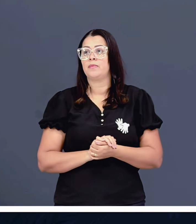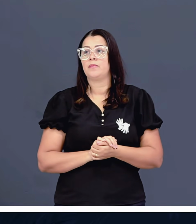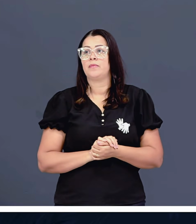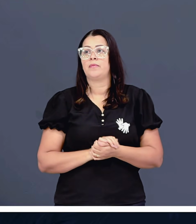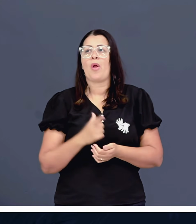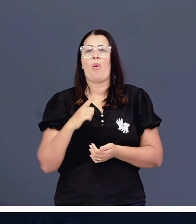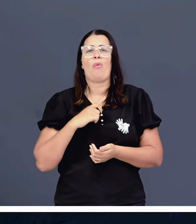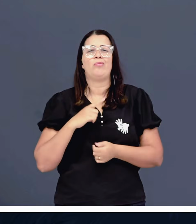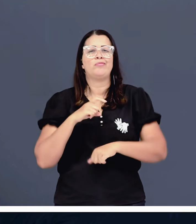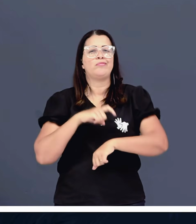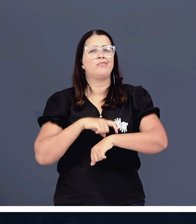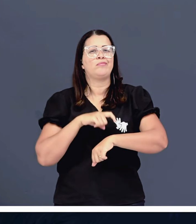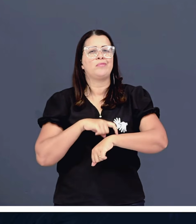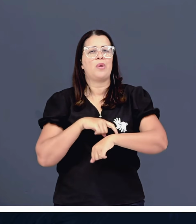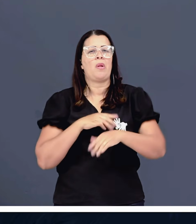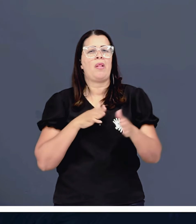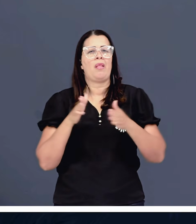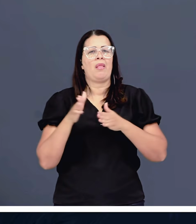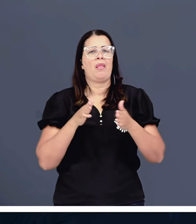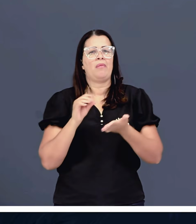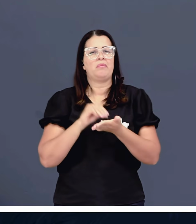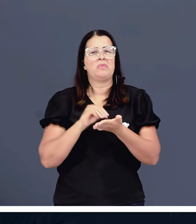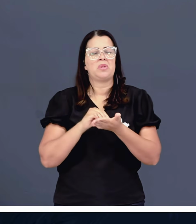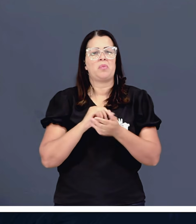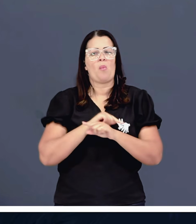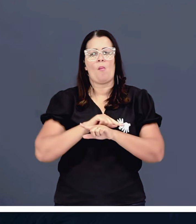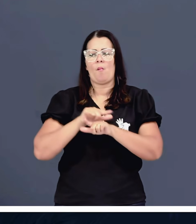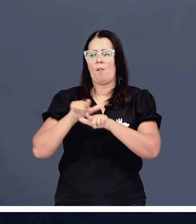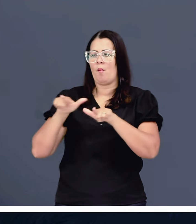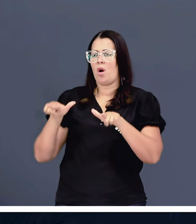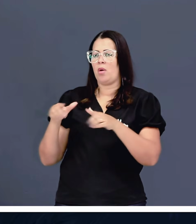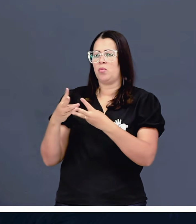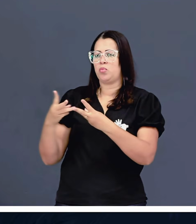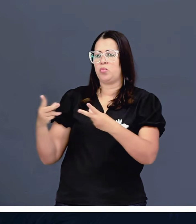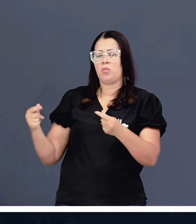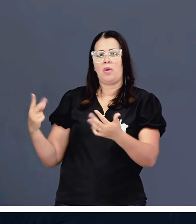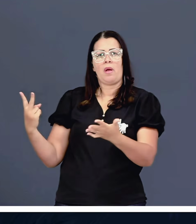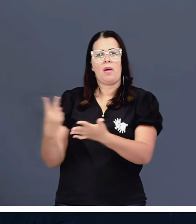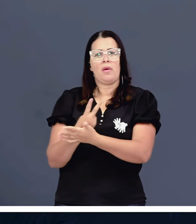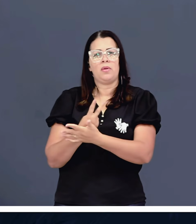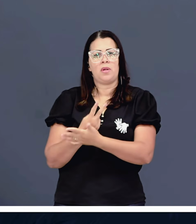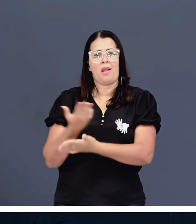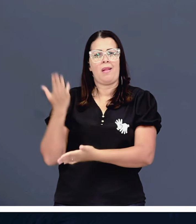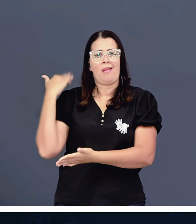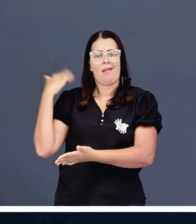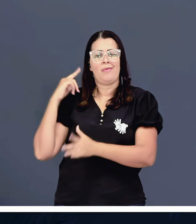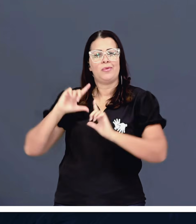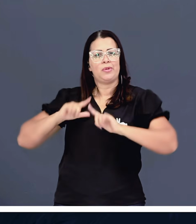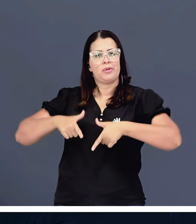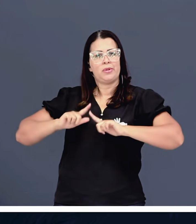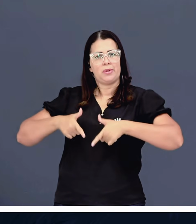um tempo de muita falta e de escassez estava acontecendo em Israel por